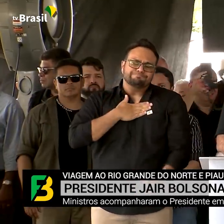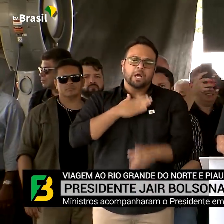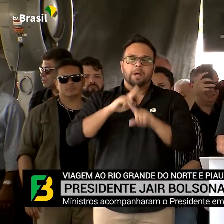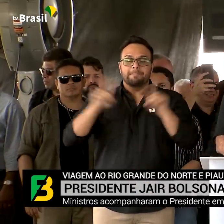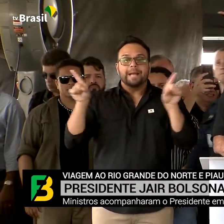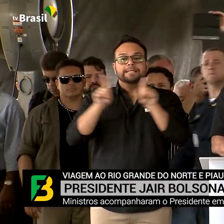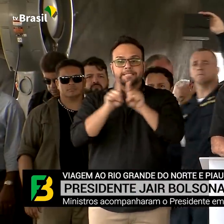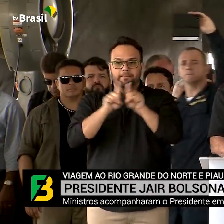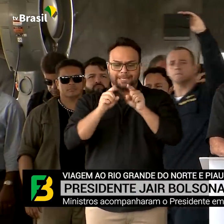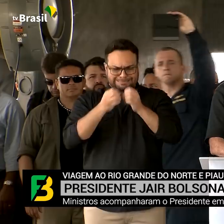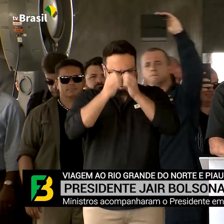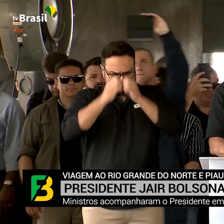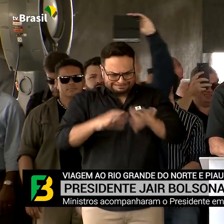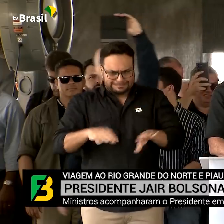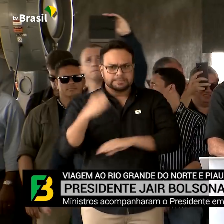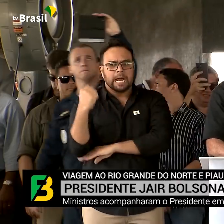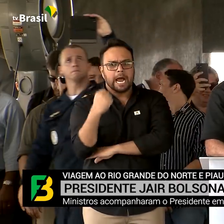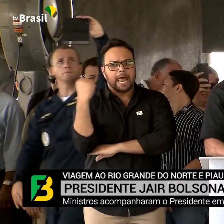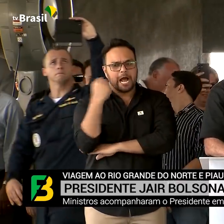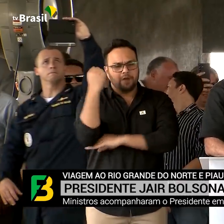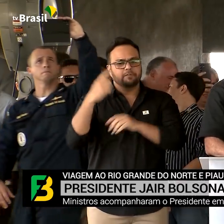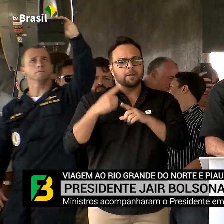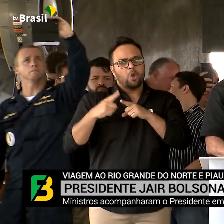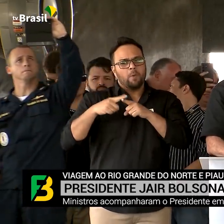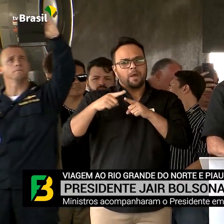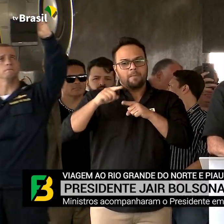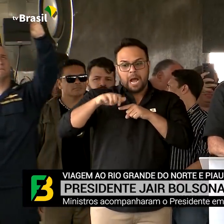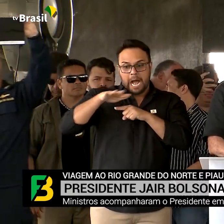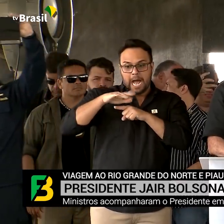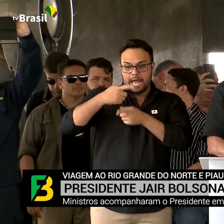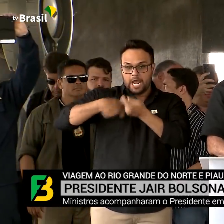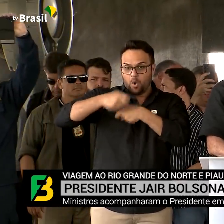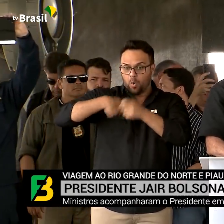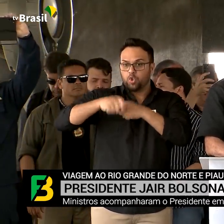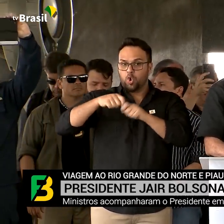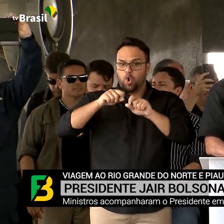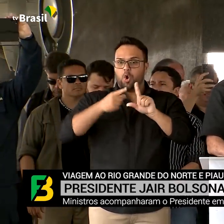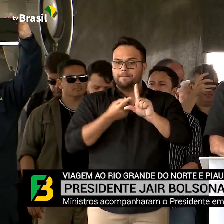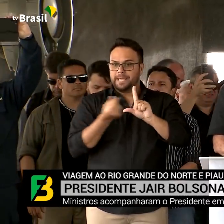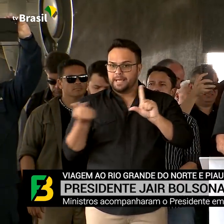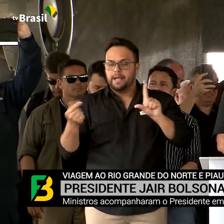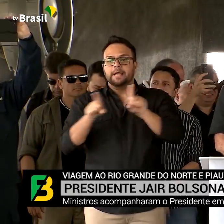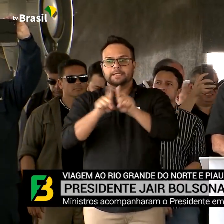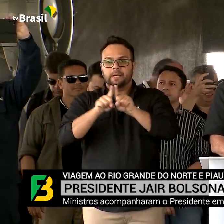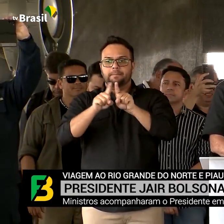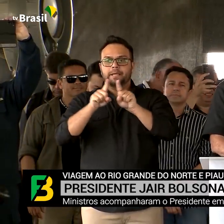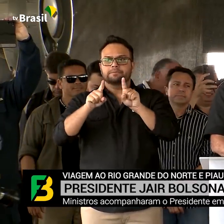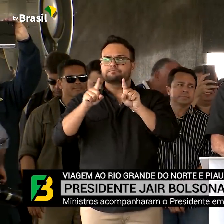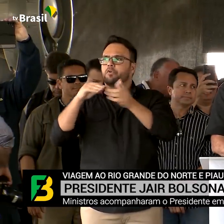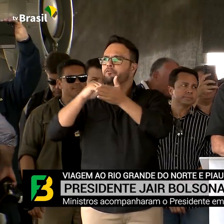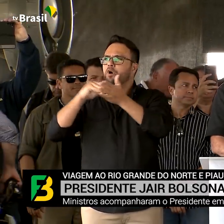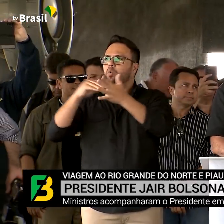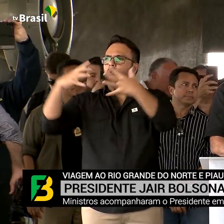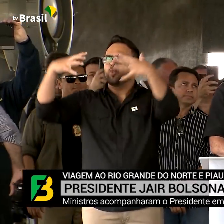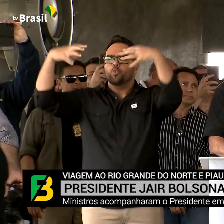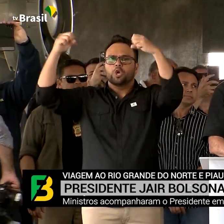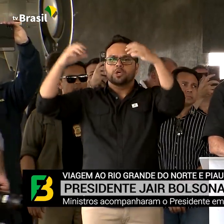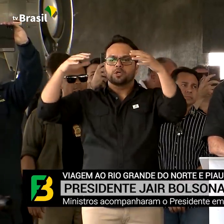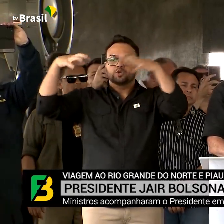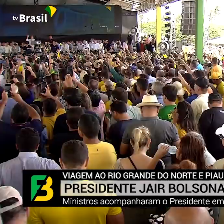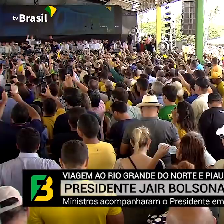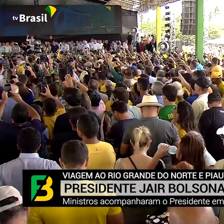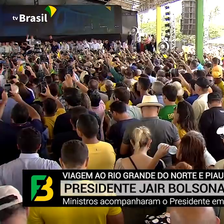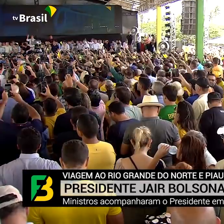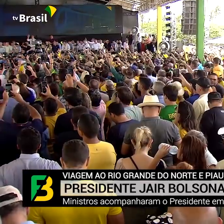econômicas bastante graves. Enfrentamos uma crise de falta de chuva pelo Brasil. E até mesmo